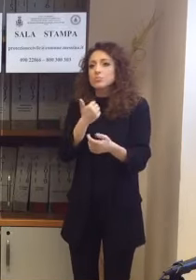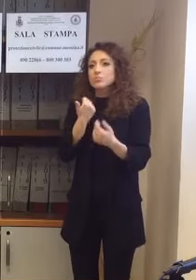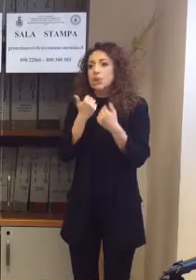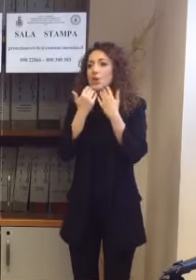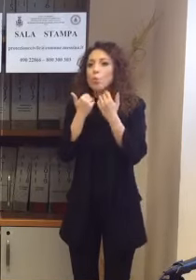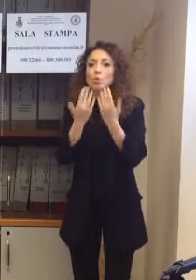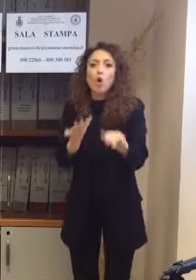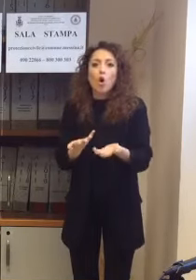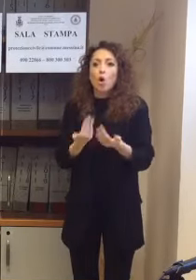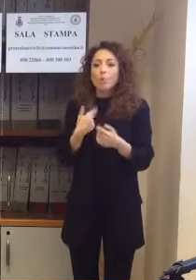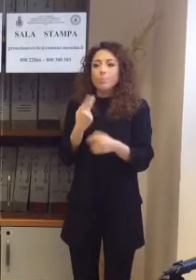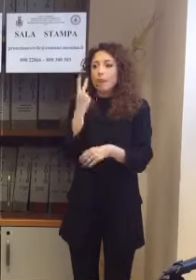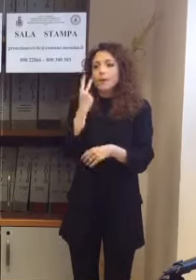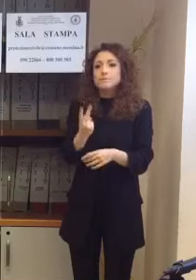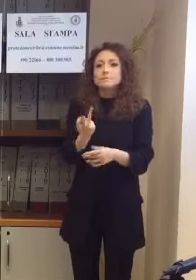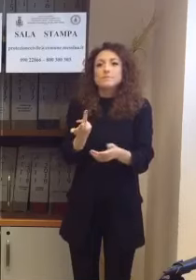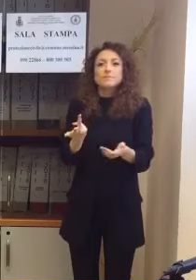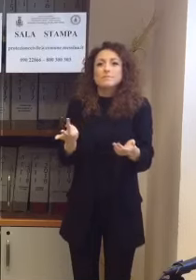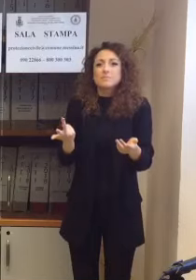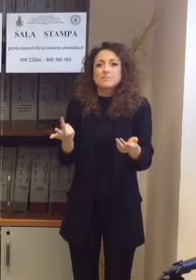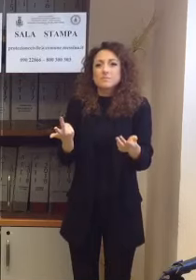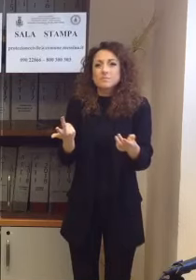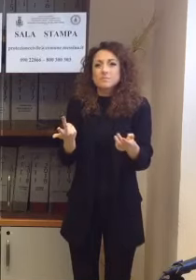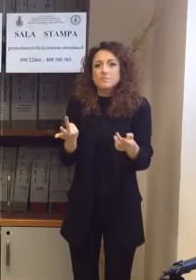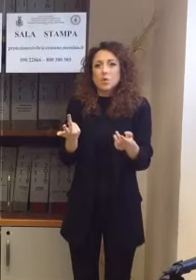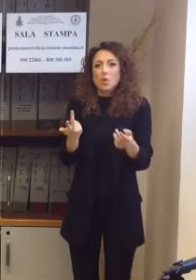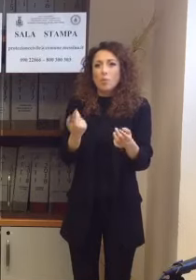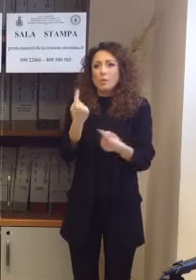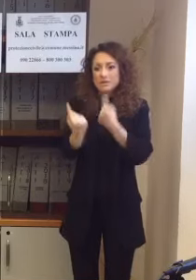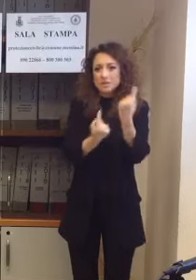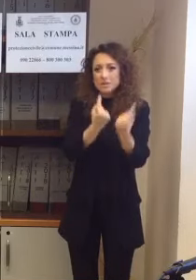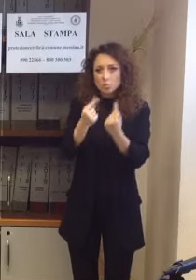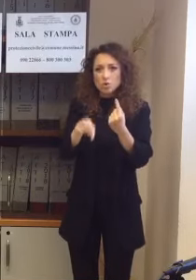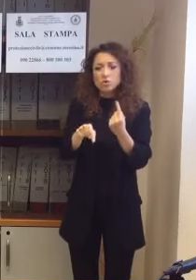di coccodrillo, quasi, ne ho postato uno pure oggi